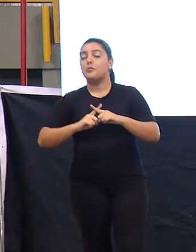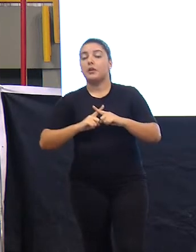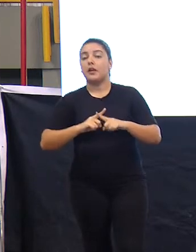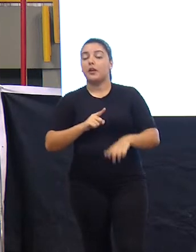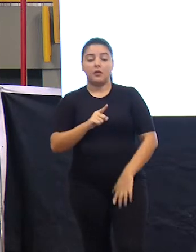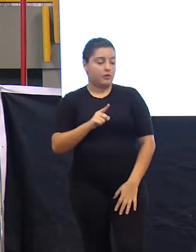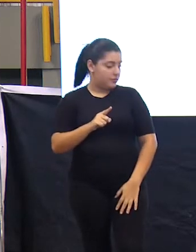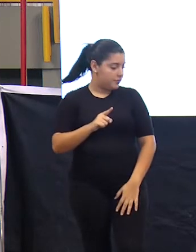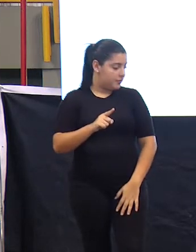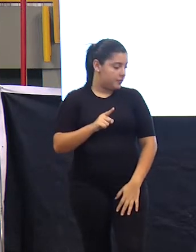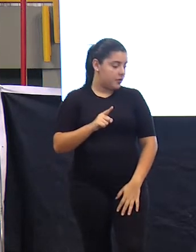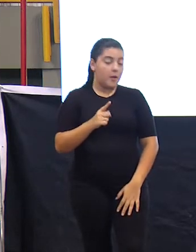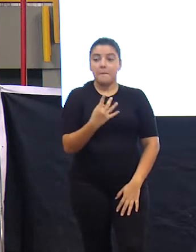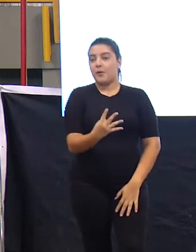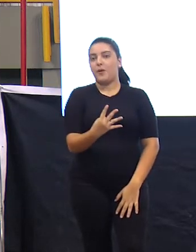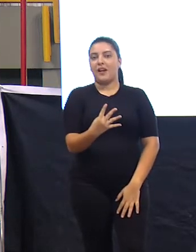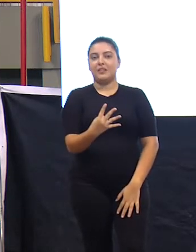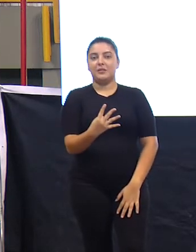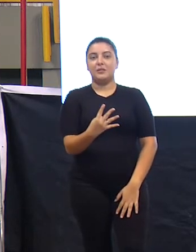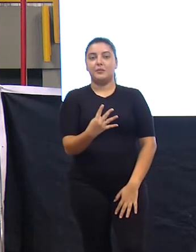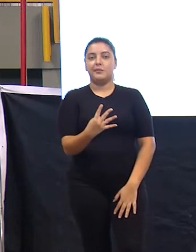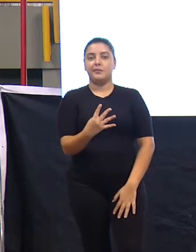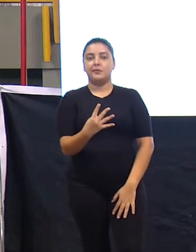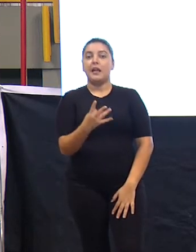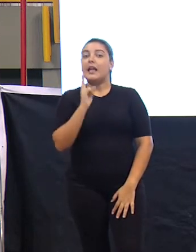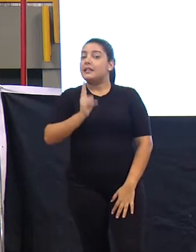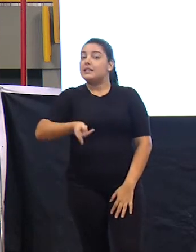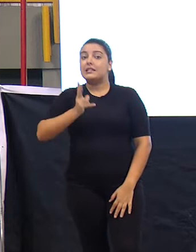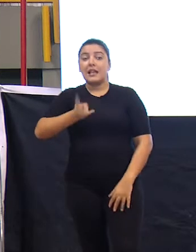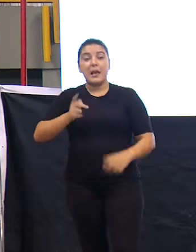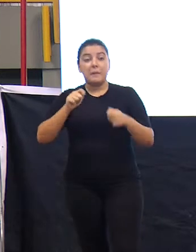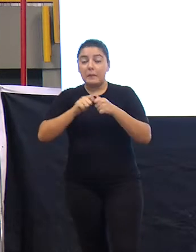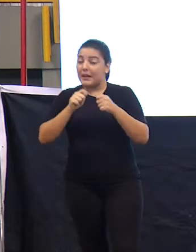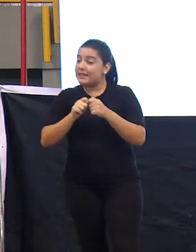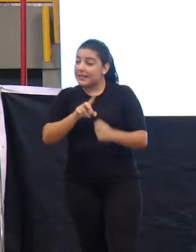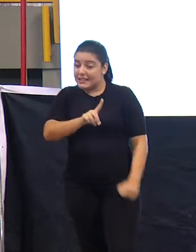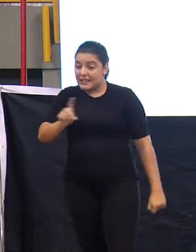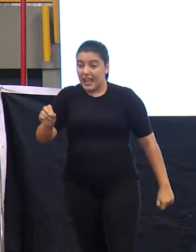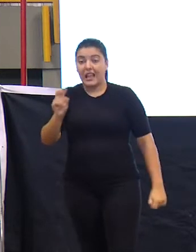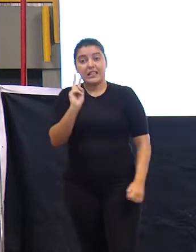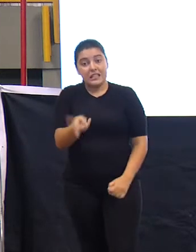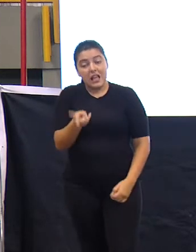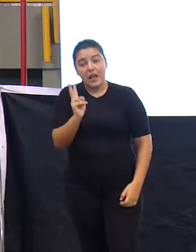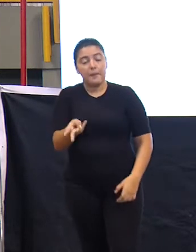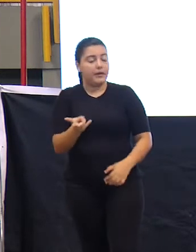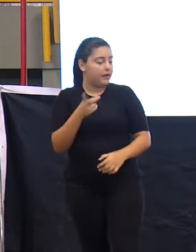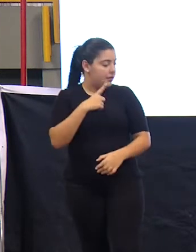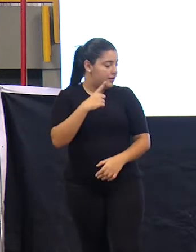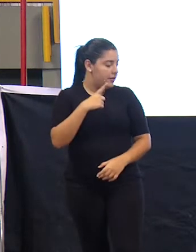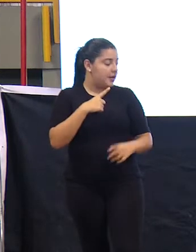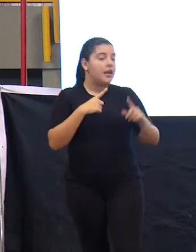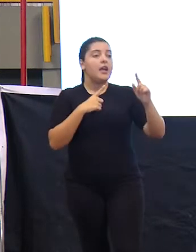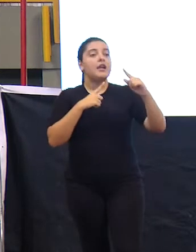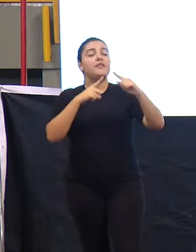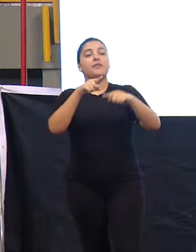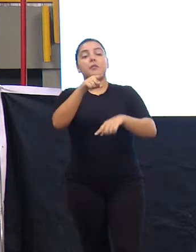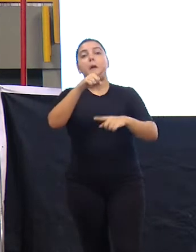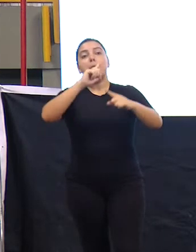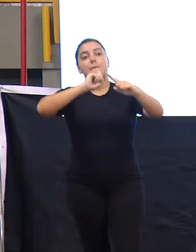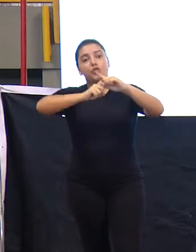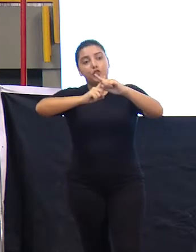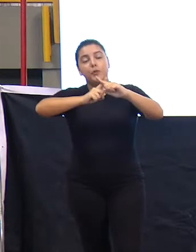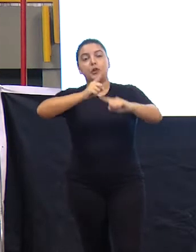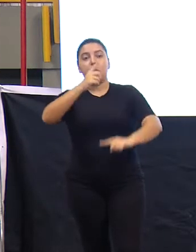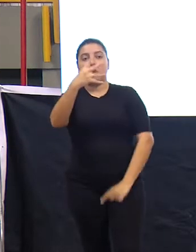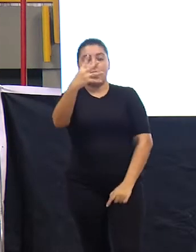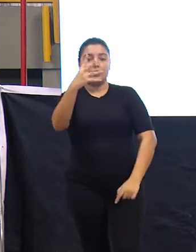E isso multiplica por 4. Agora eu pergunto para você e você responde para mim. O que é que eu faço em cima? Multiplica